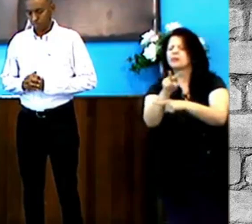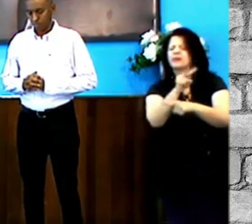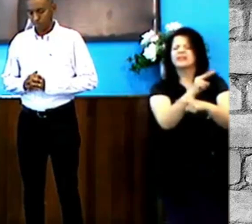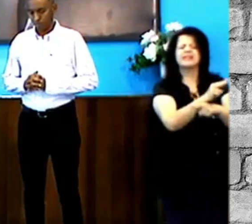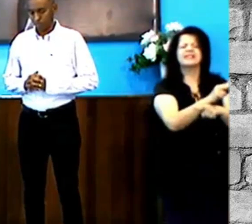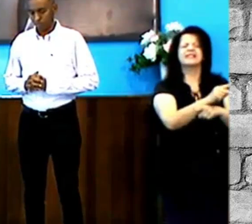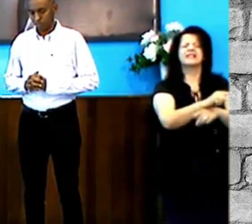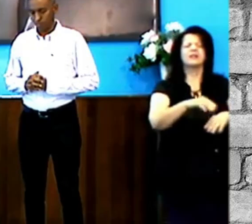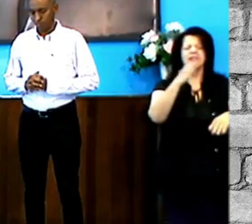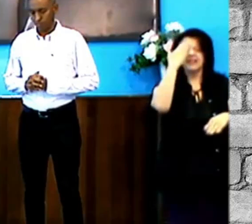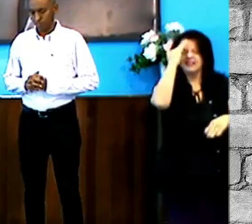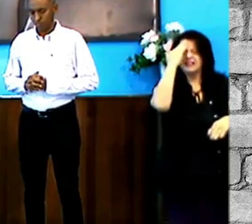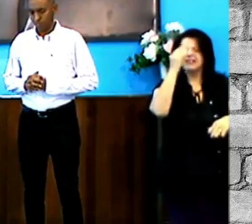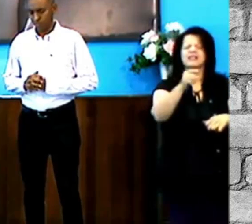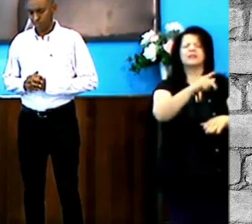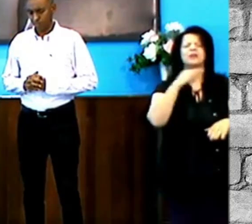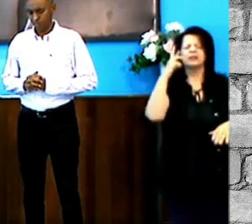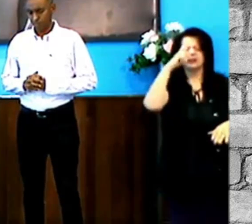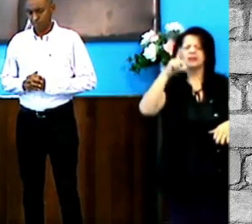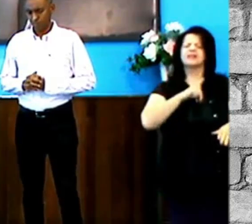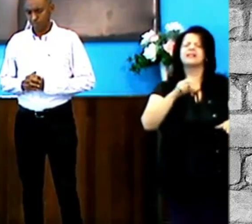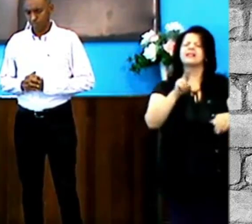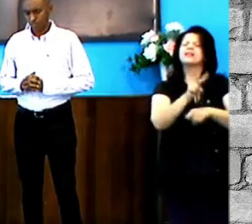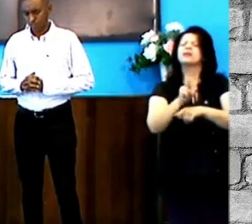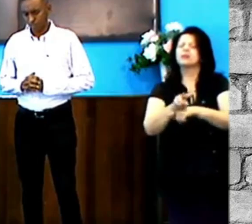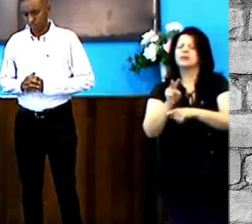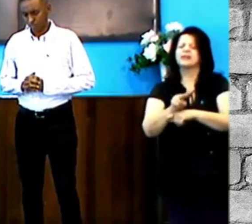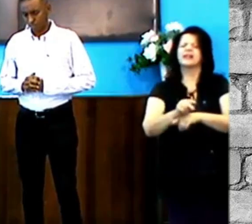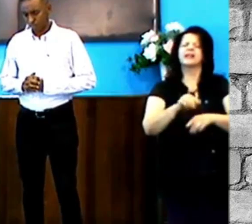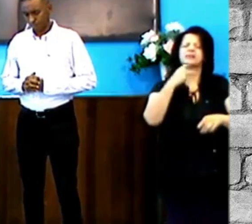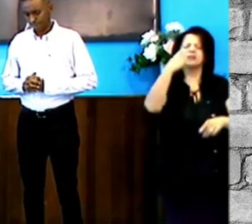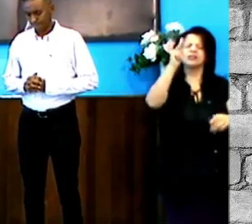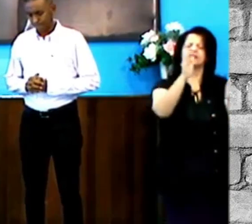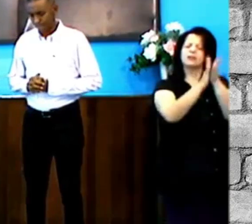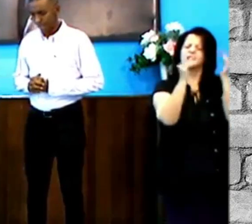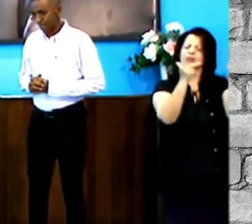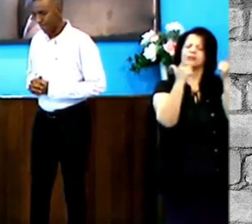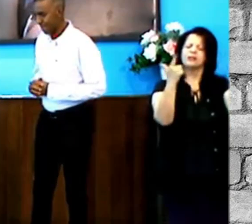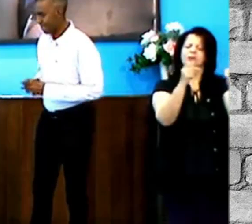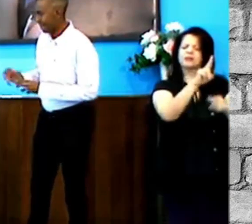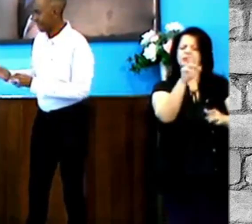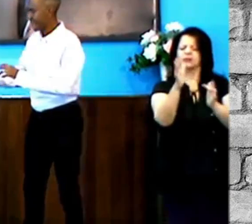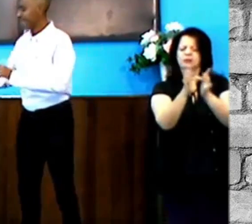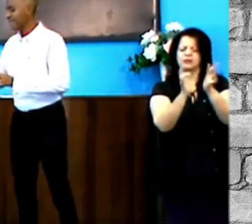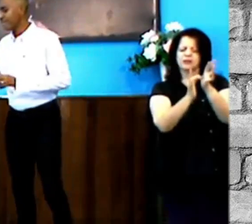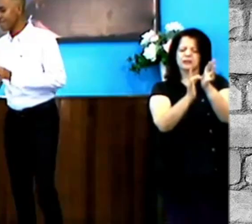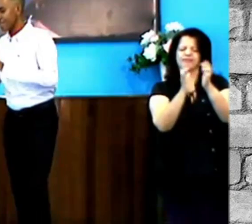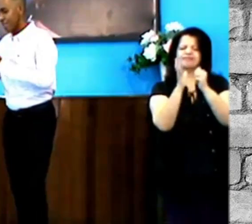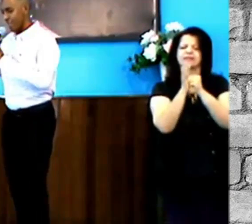nossas necessidades. Nós te louvamos por tudo que o Senhor tem feito. Em nome de Jesus, amém.